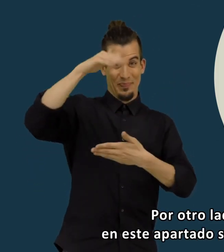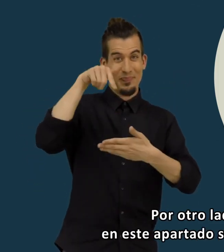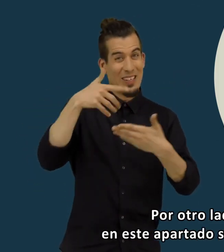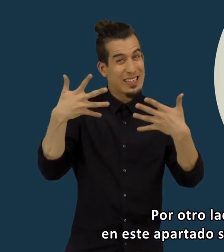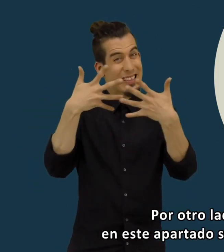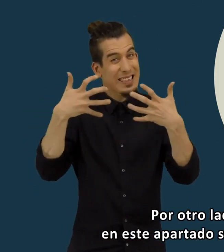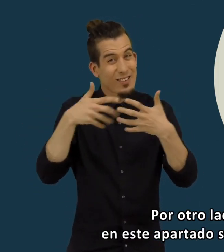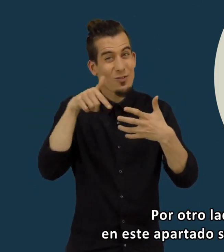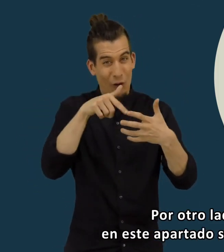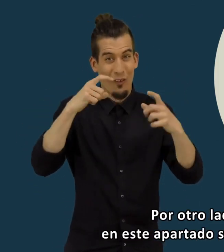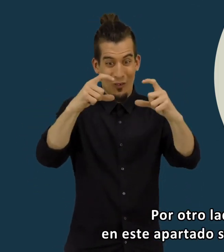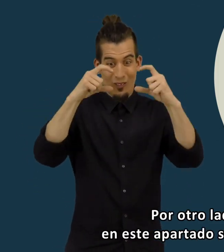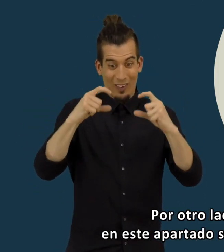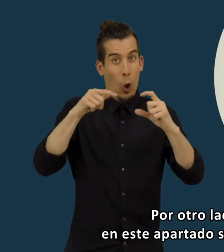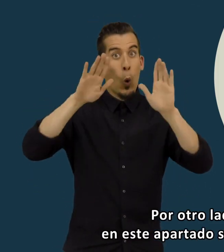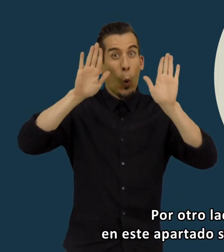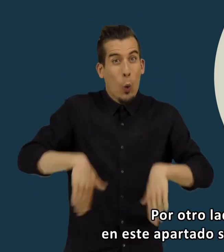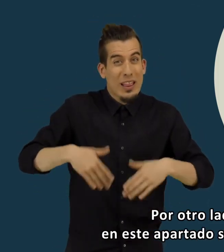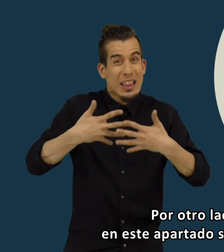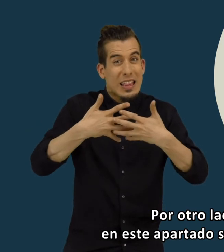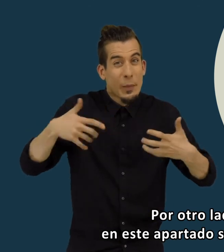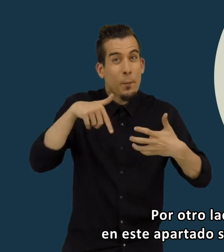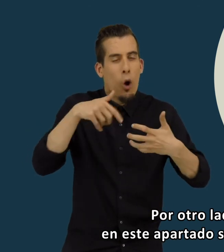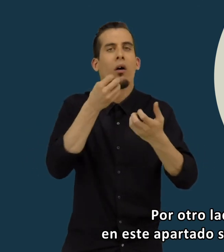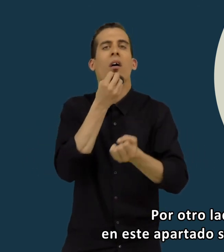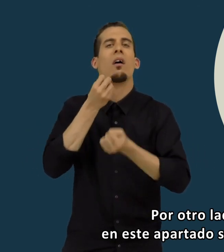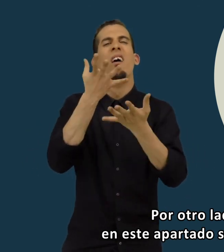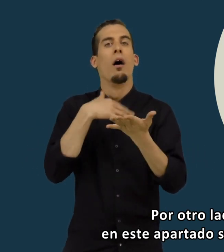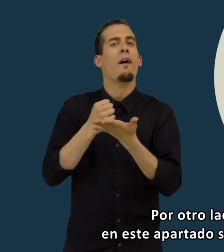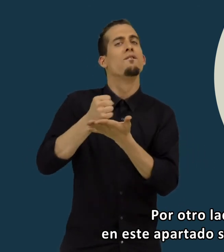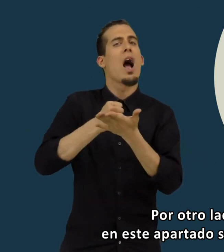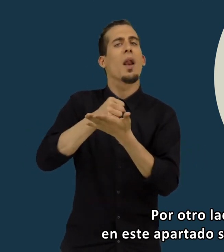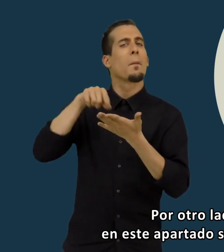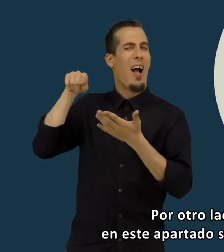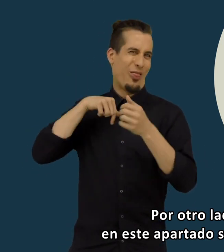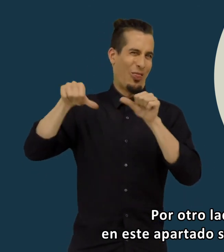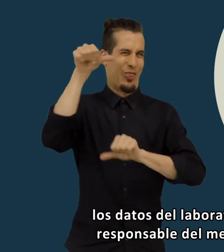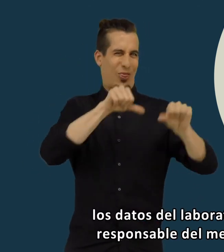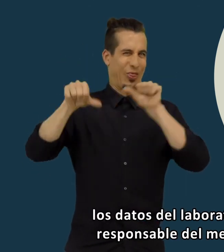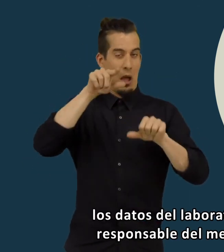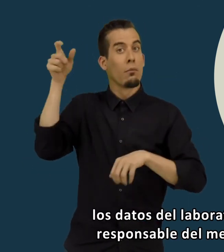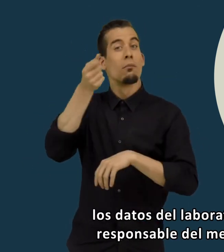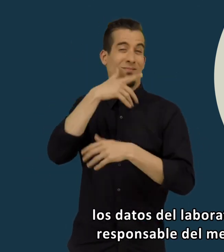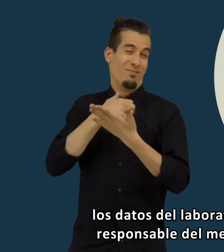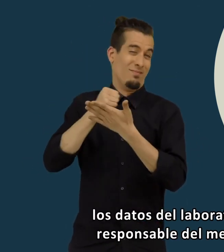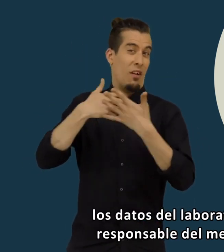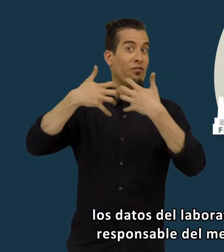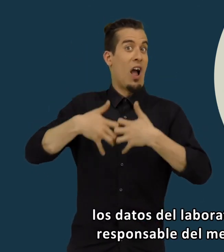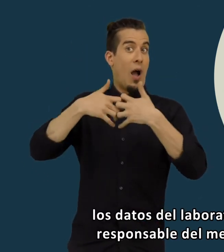Por otro lado, en este apartado se incluyen los datos del laboratorio titular responsable del medicamento